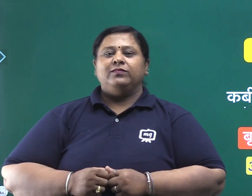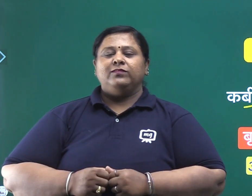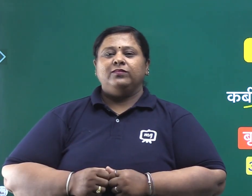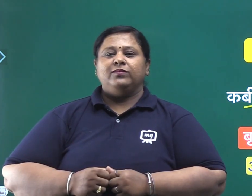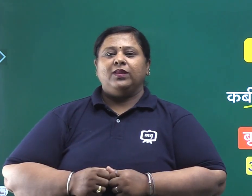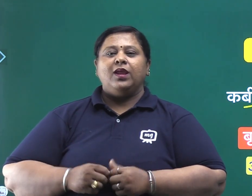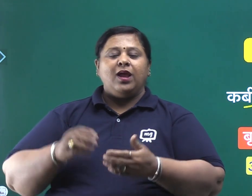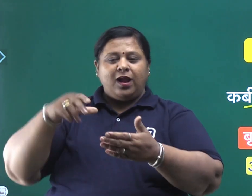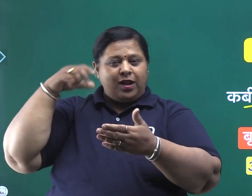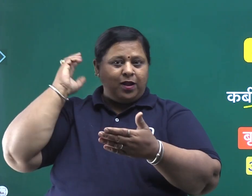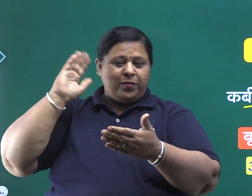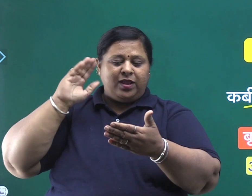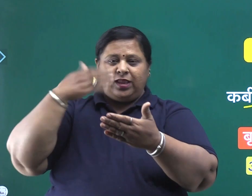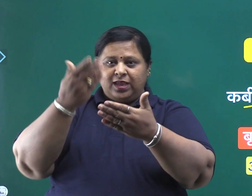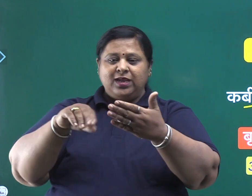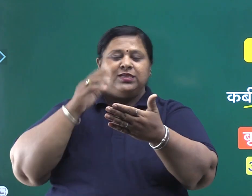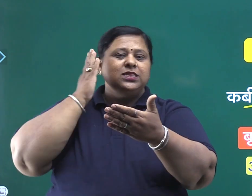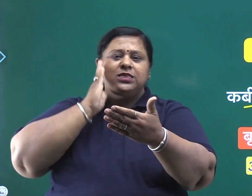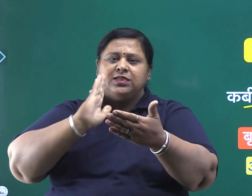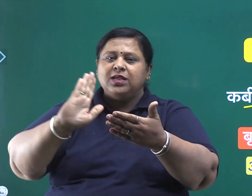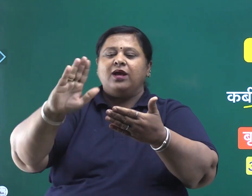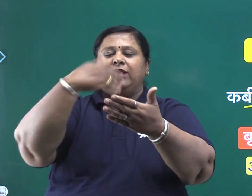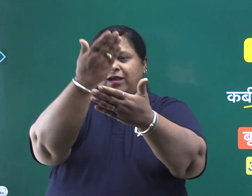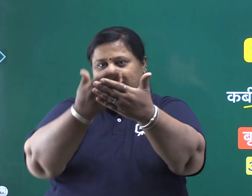कबीर की साखियाँ